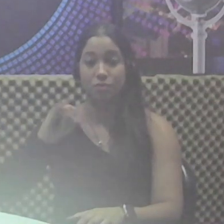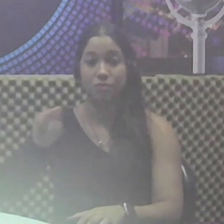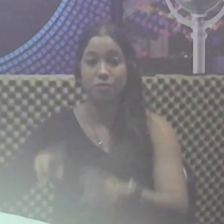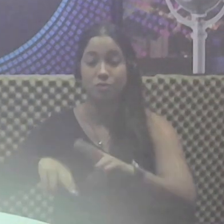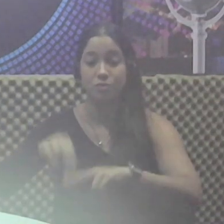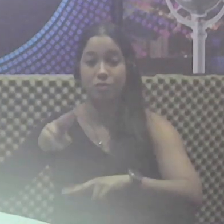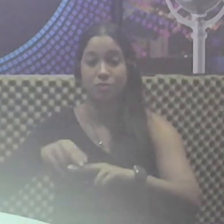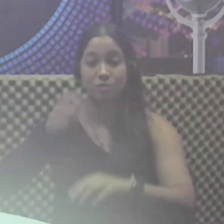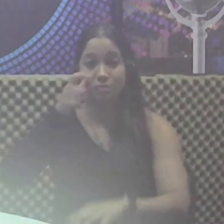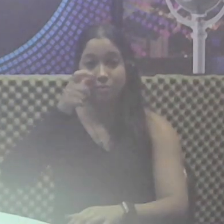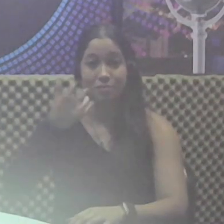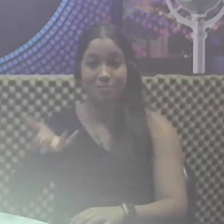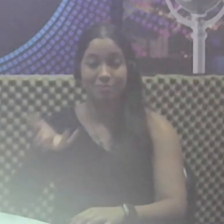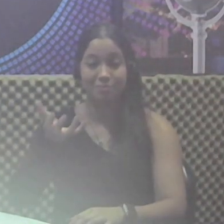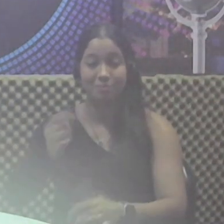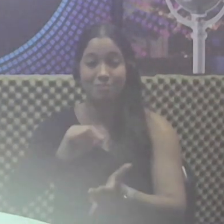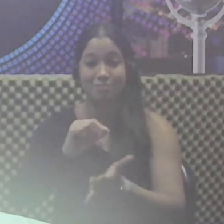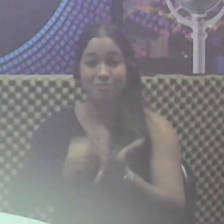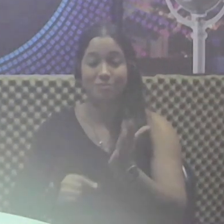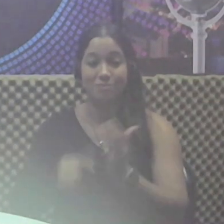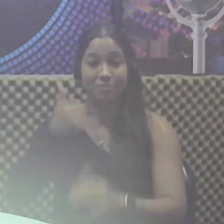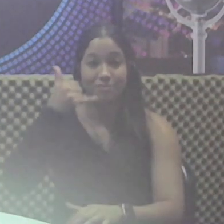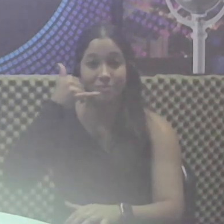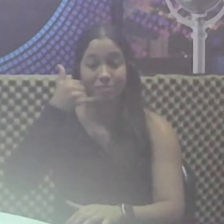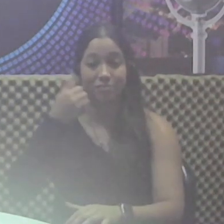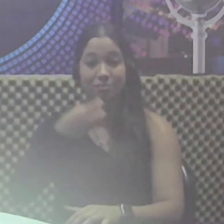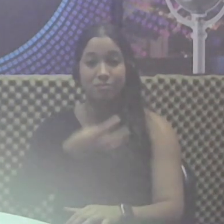Os interessados devem se inscrever pelo telefone